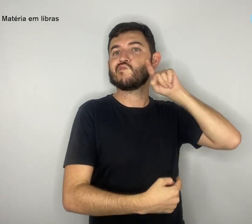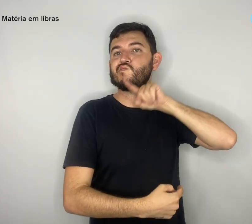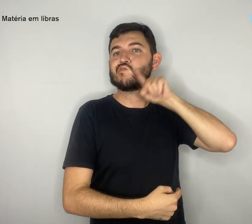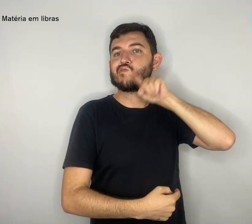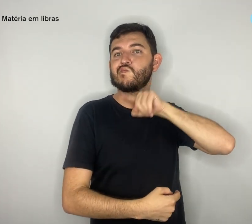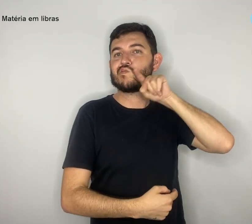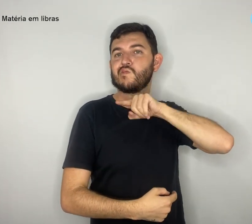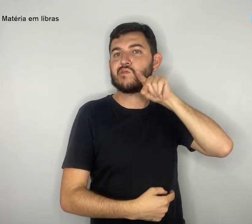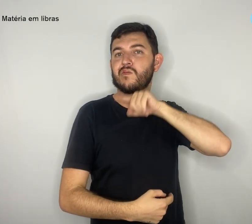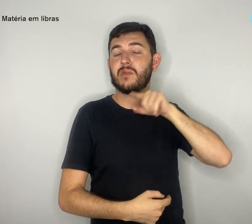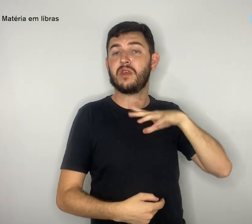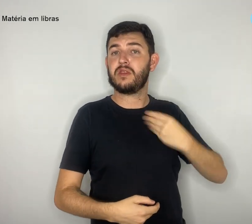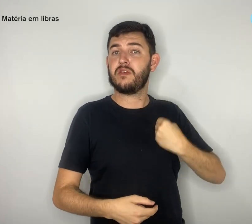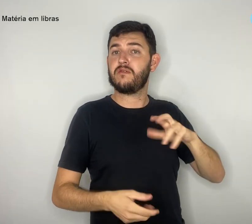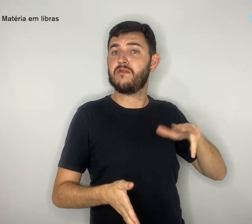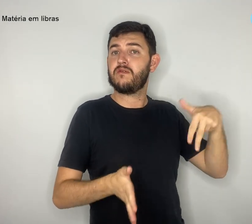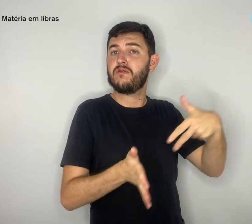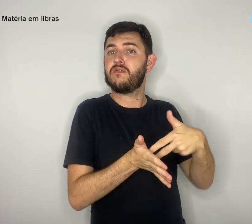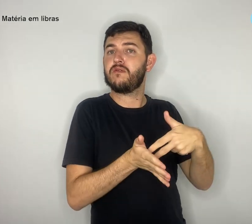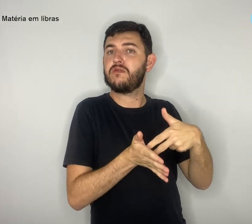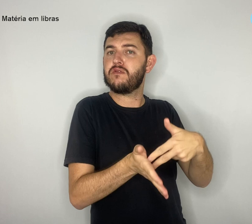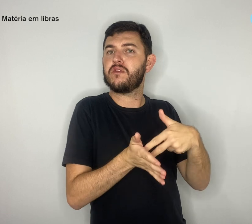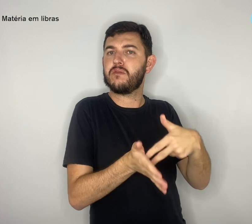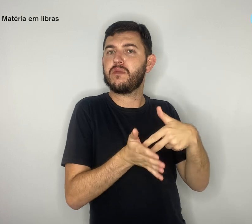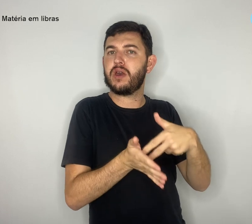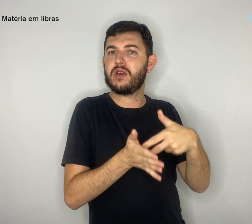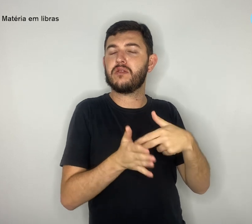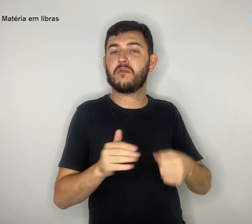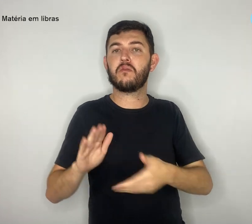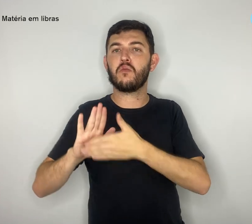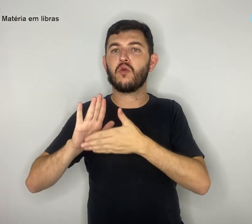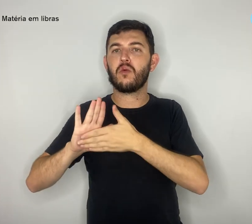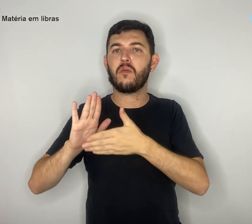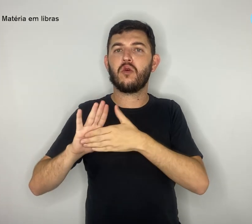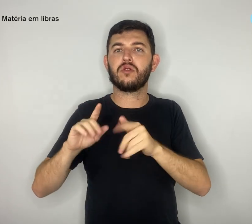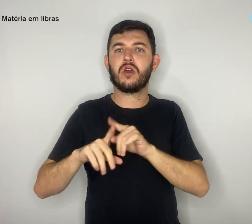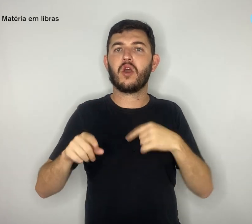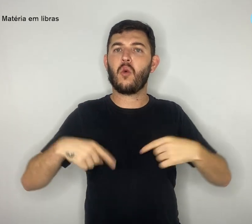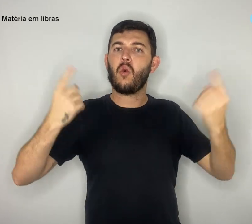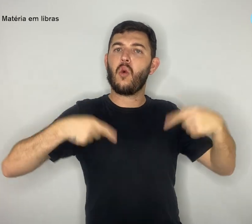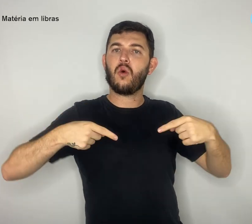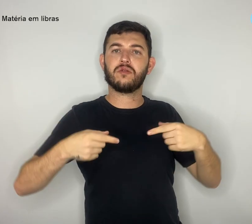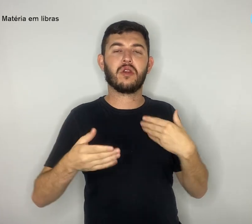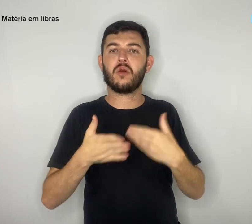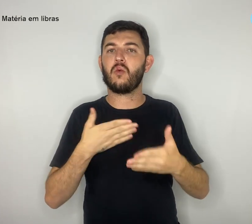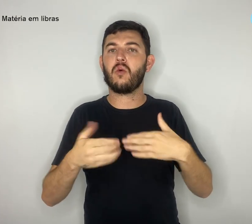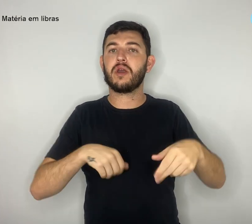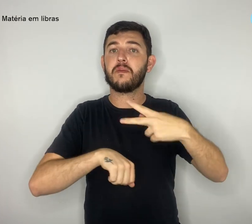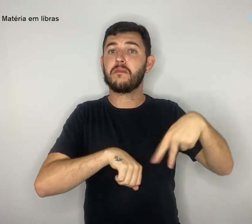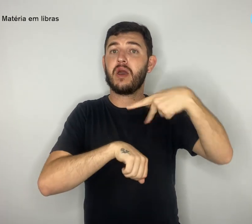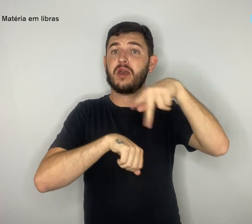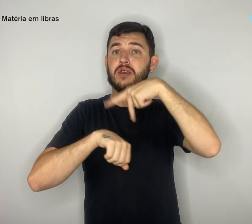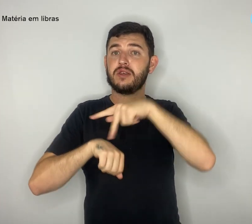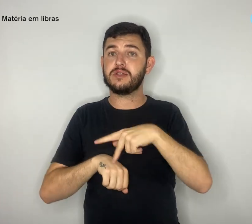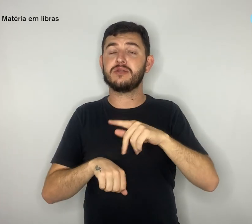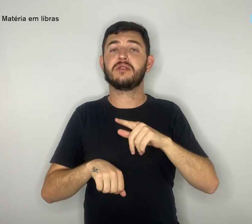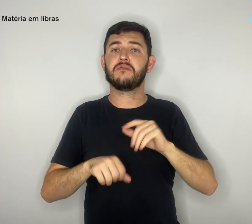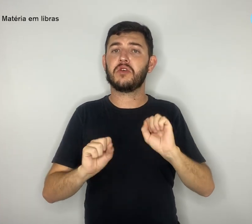em cena conduzindo uma cruzada contra qualquer país que defenda sua própria independência e